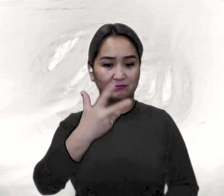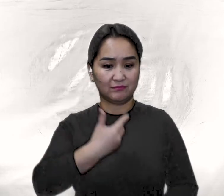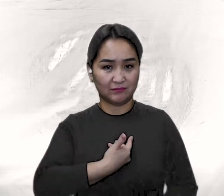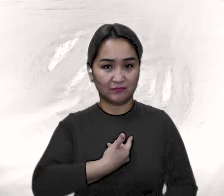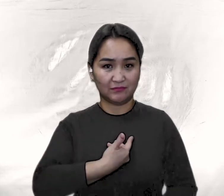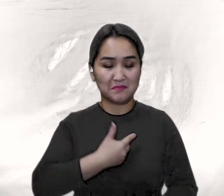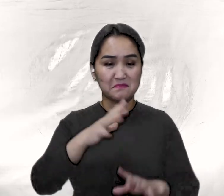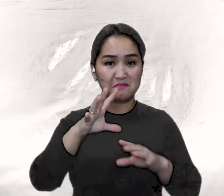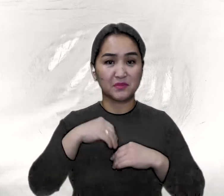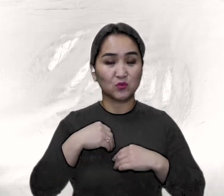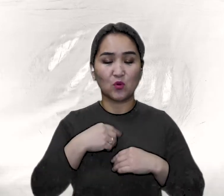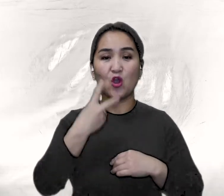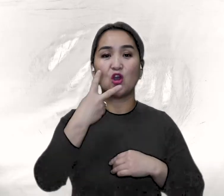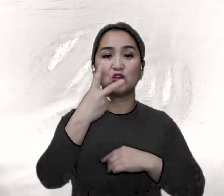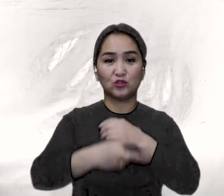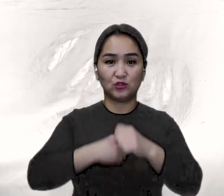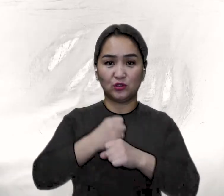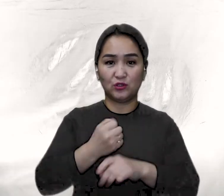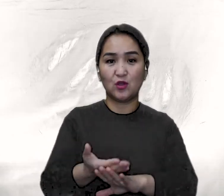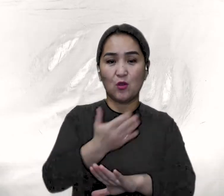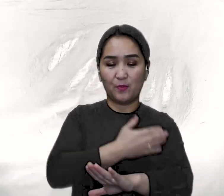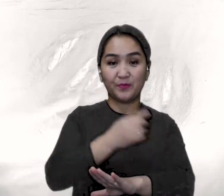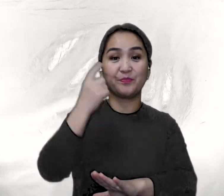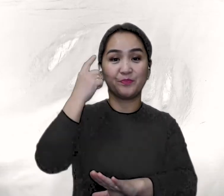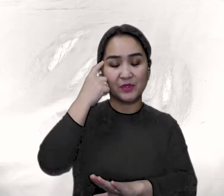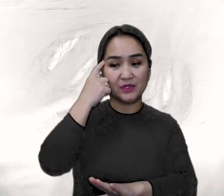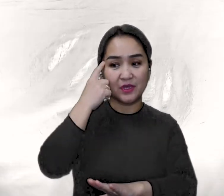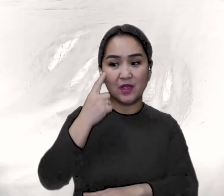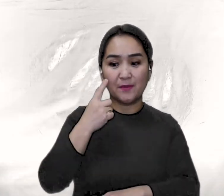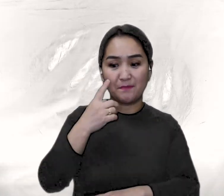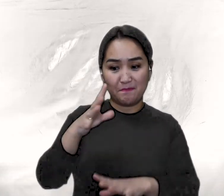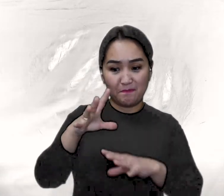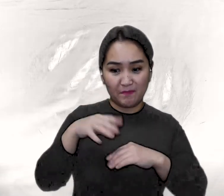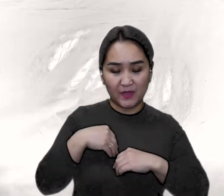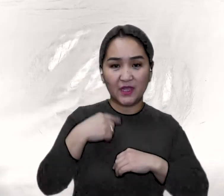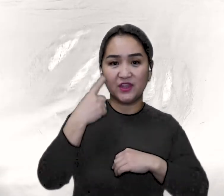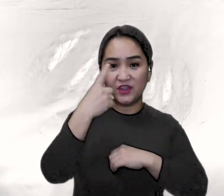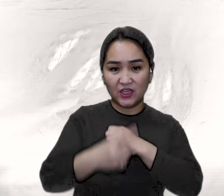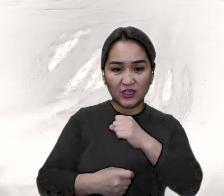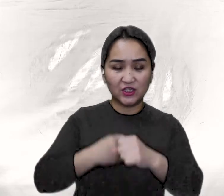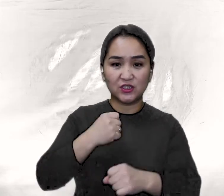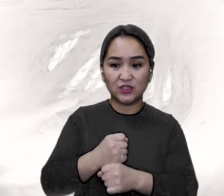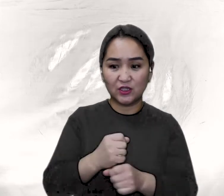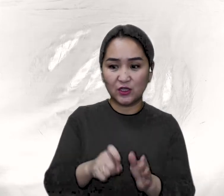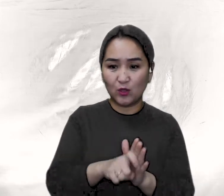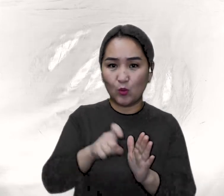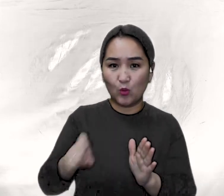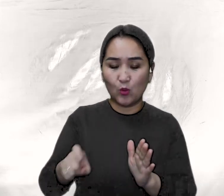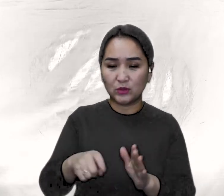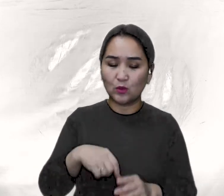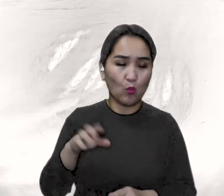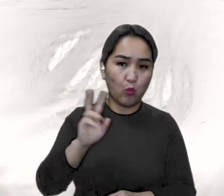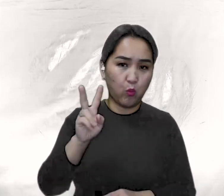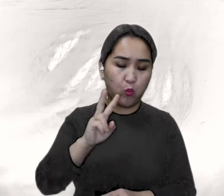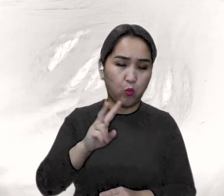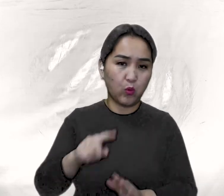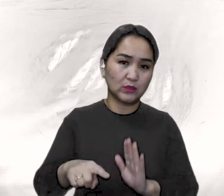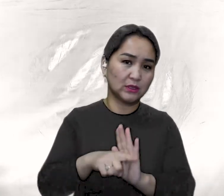мэдсэн. Тэгэд мэдээд жил гарan л амар ингэж эсрүүцдэг.